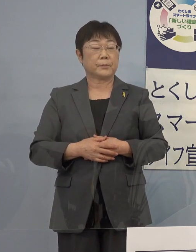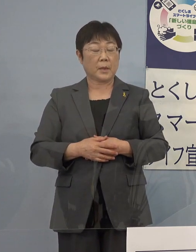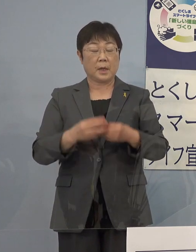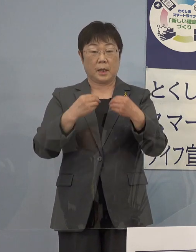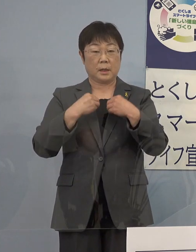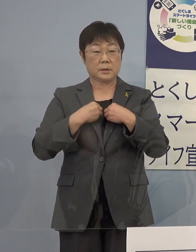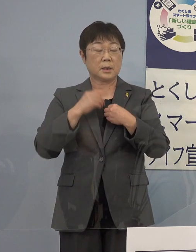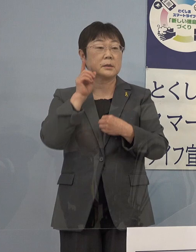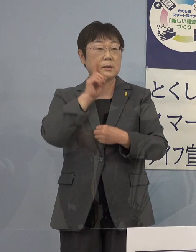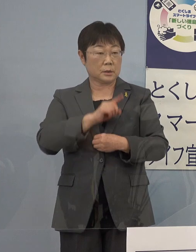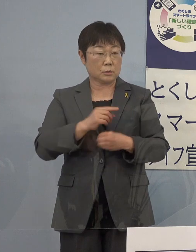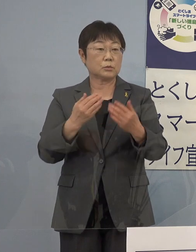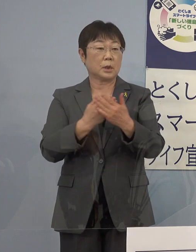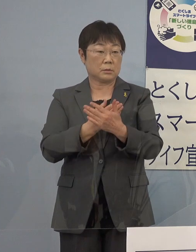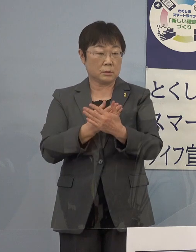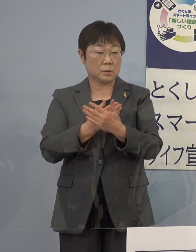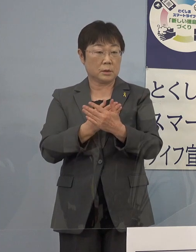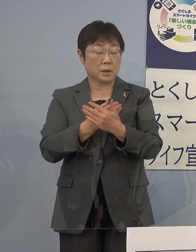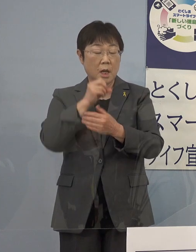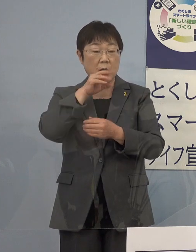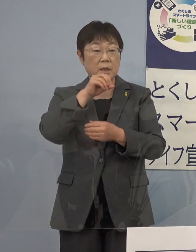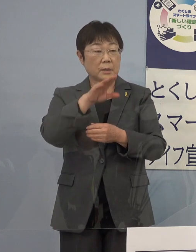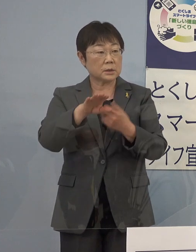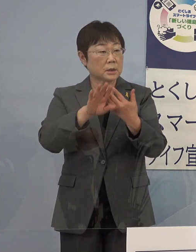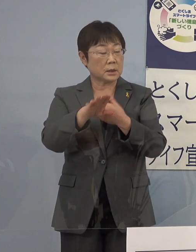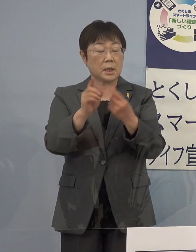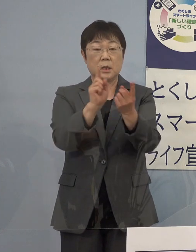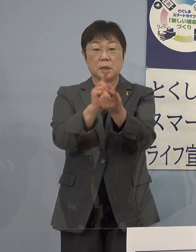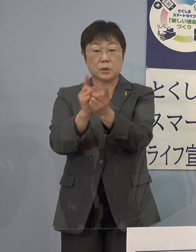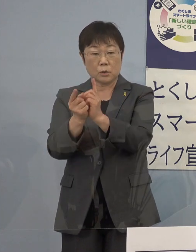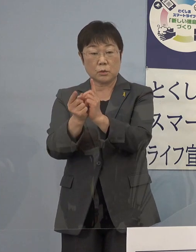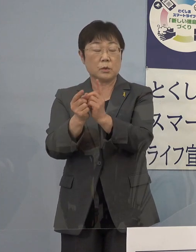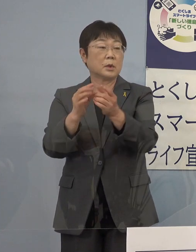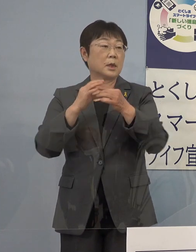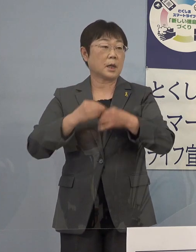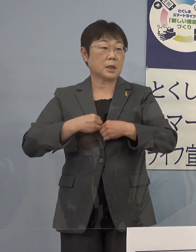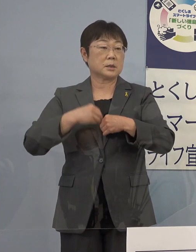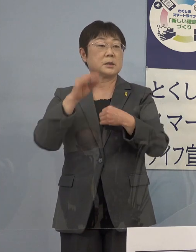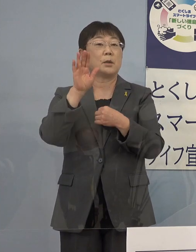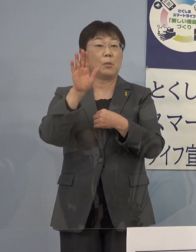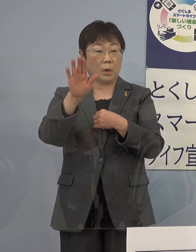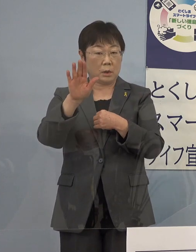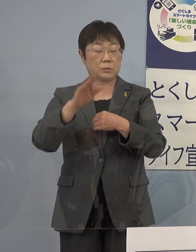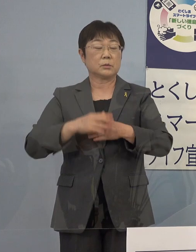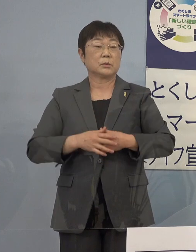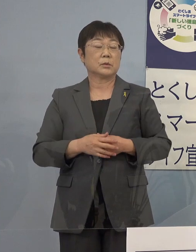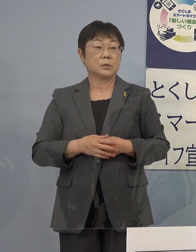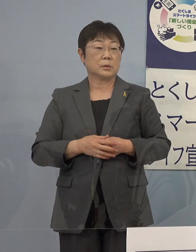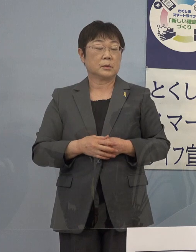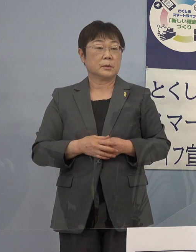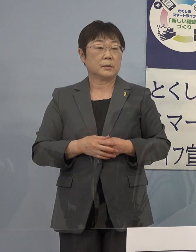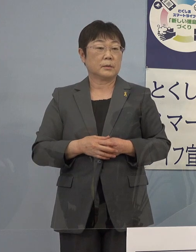感染してしまう。もちろん飛沫感染以外の接触感染もありますので、